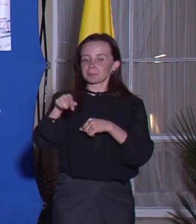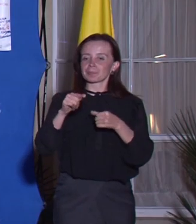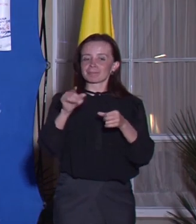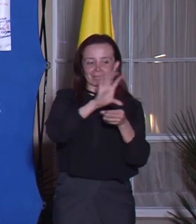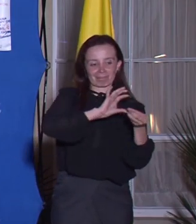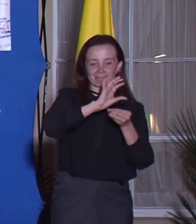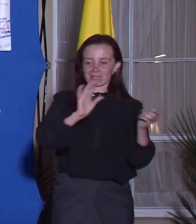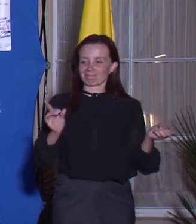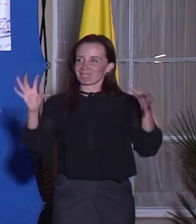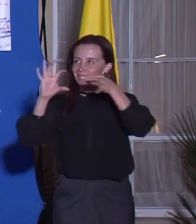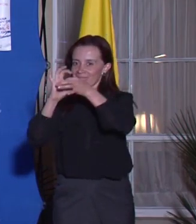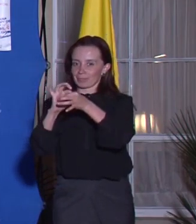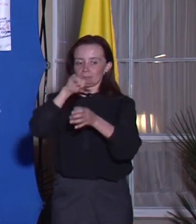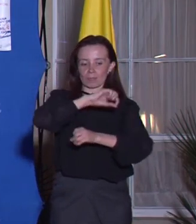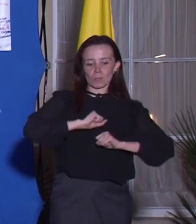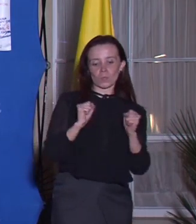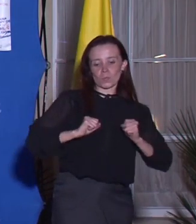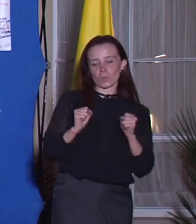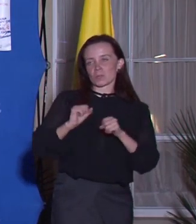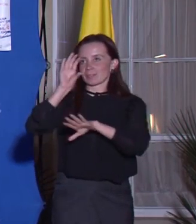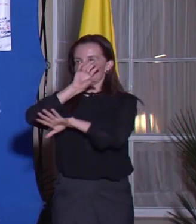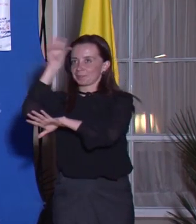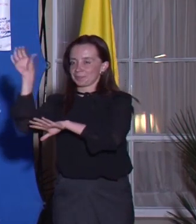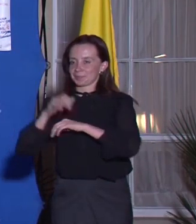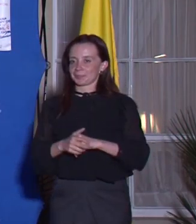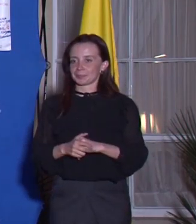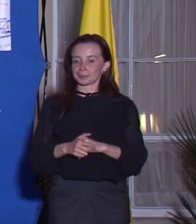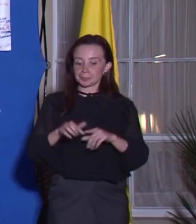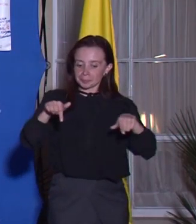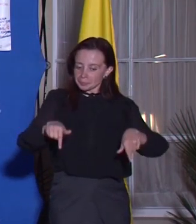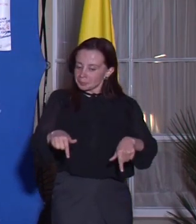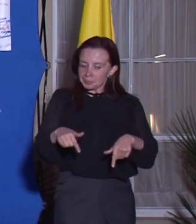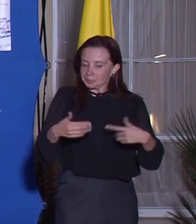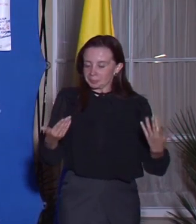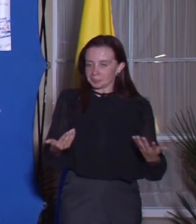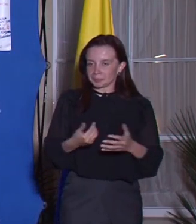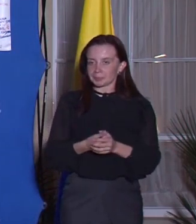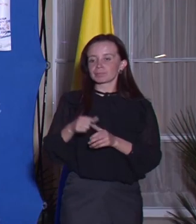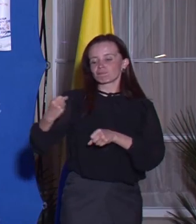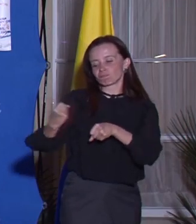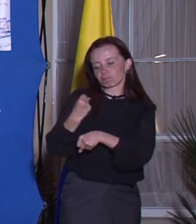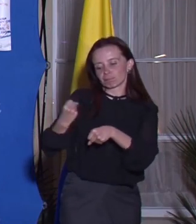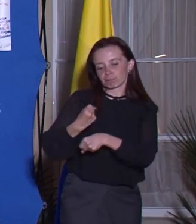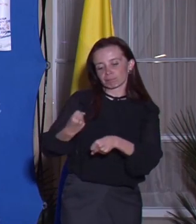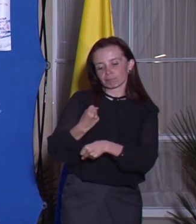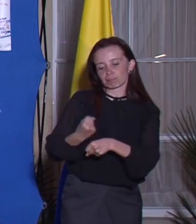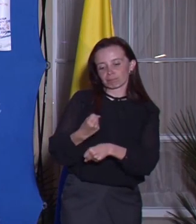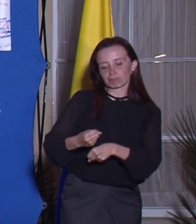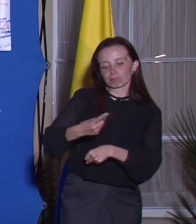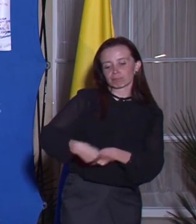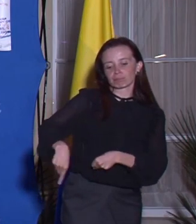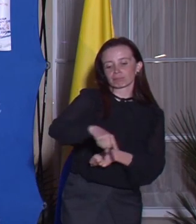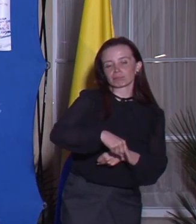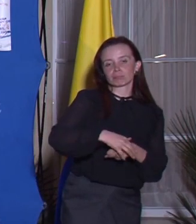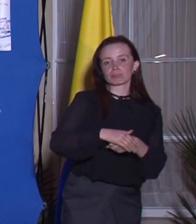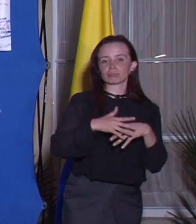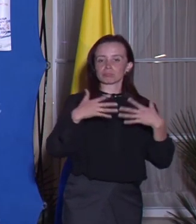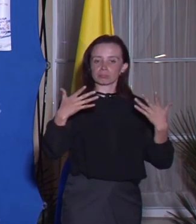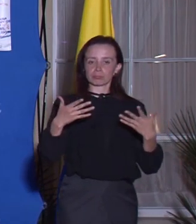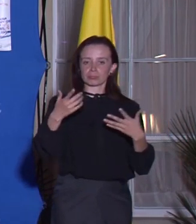Hermanas de Bogotá y Chicago están aquí para trabajar en particular